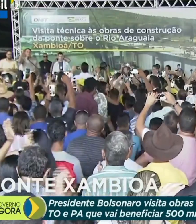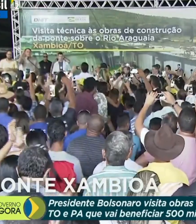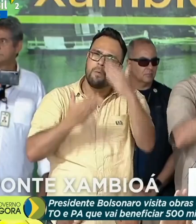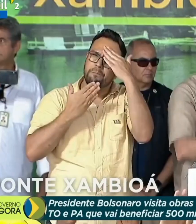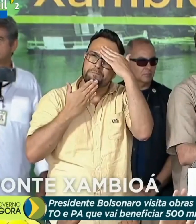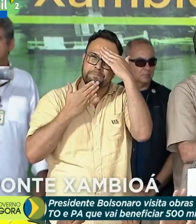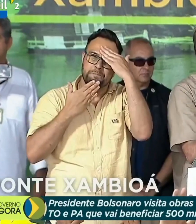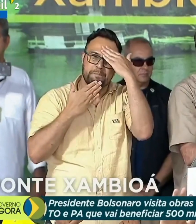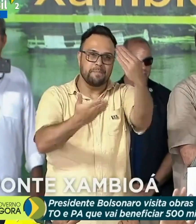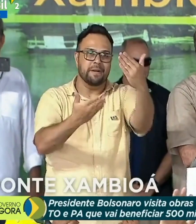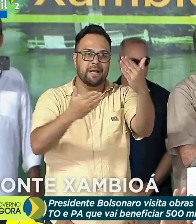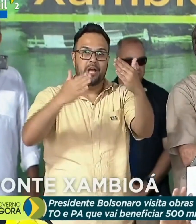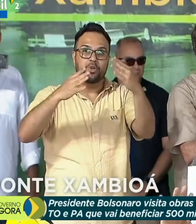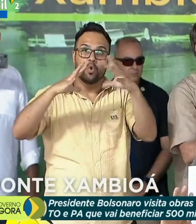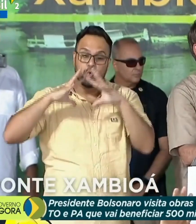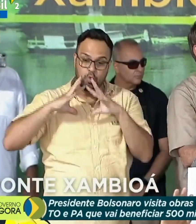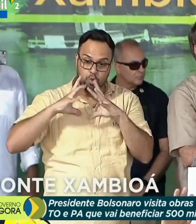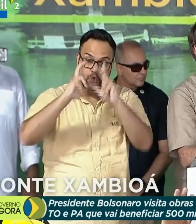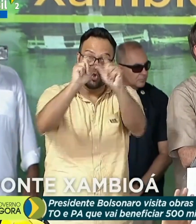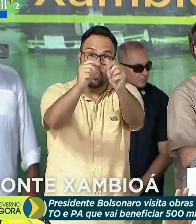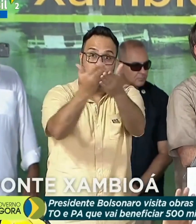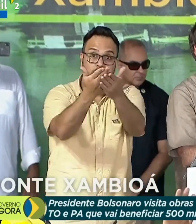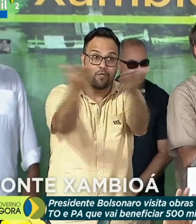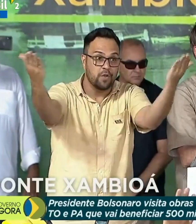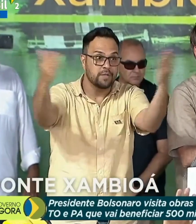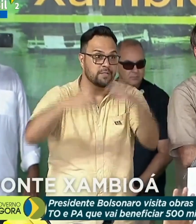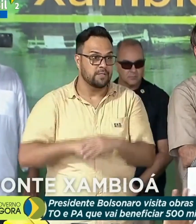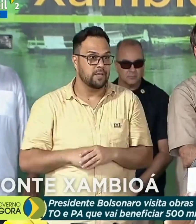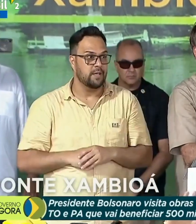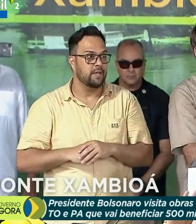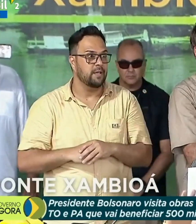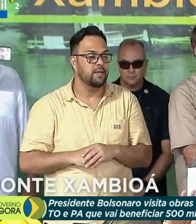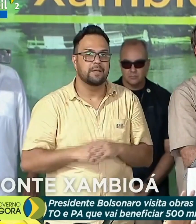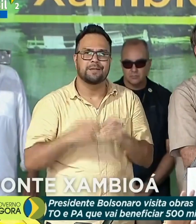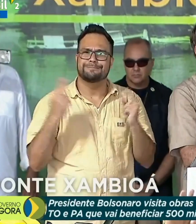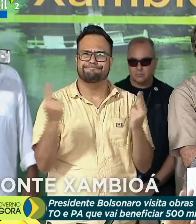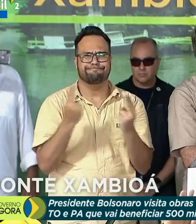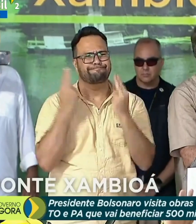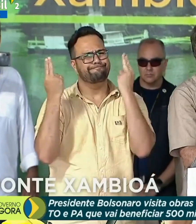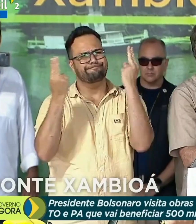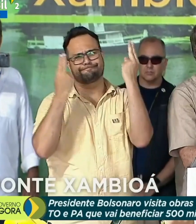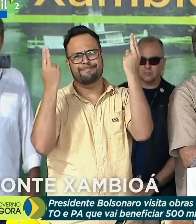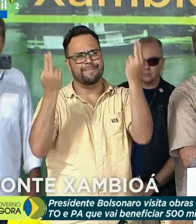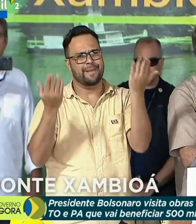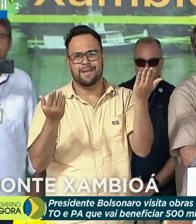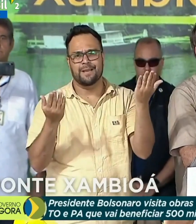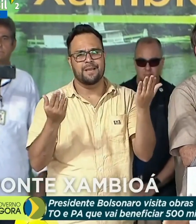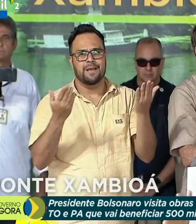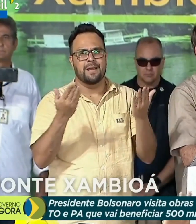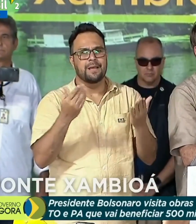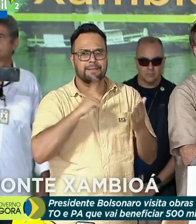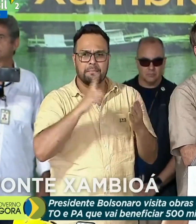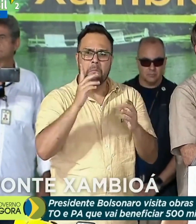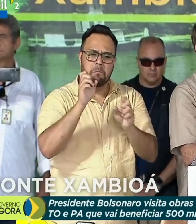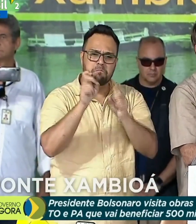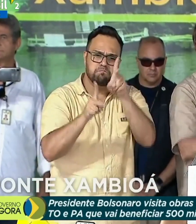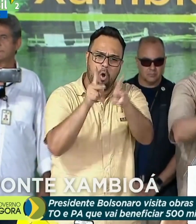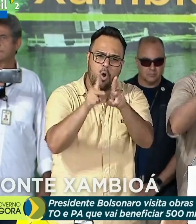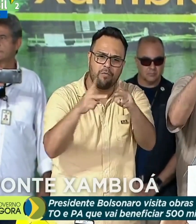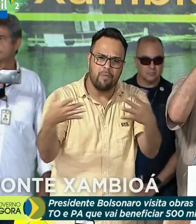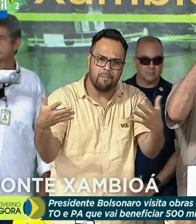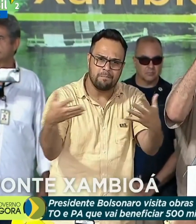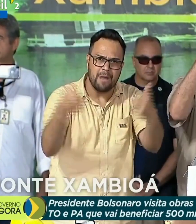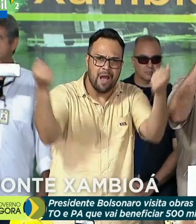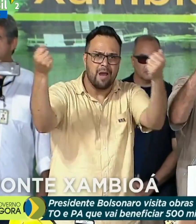Muito obrigado a todos vocês. Não tem preço estar ao lado desse povo